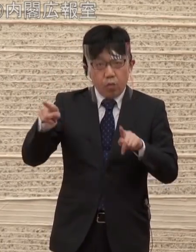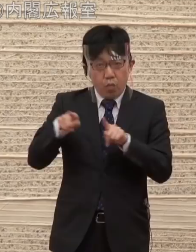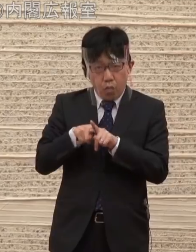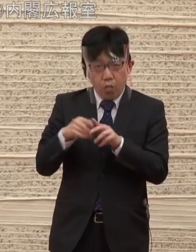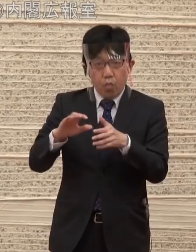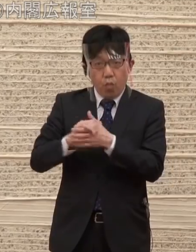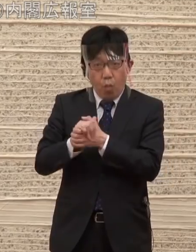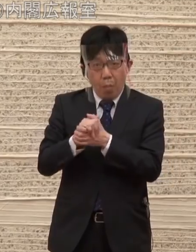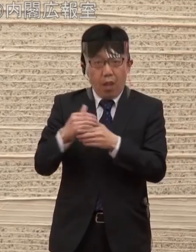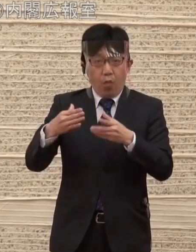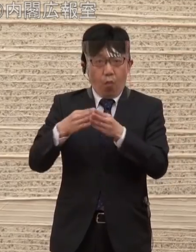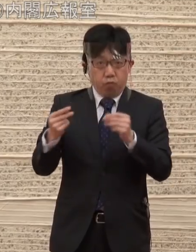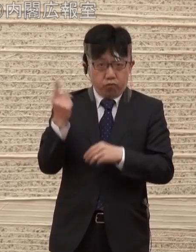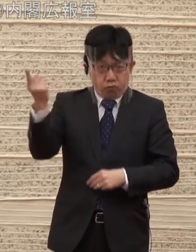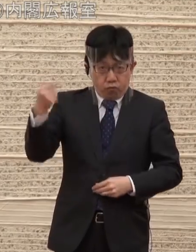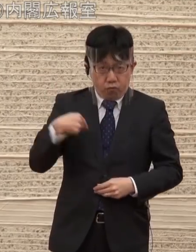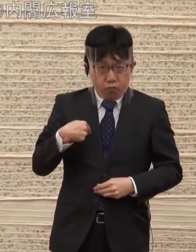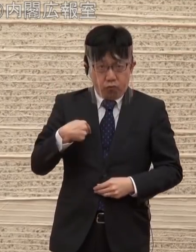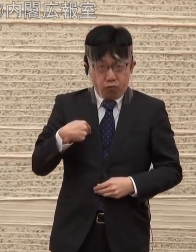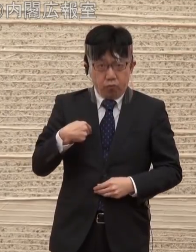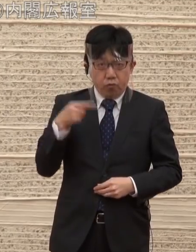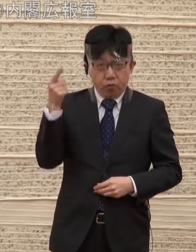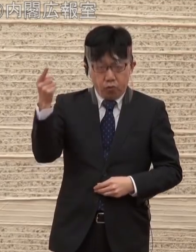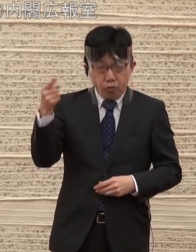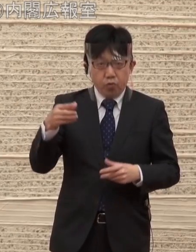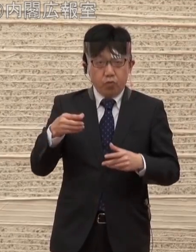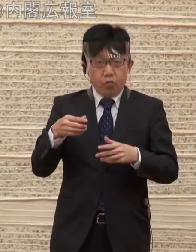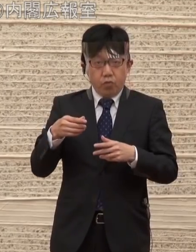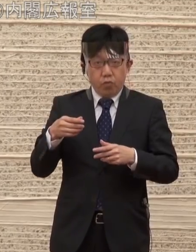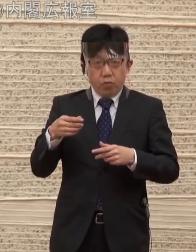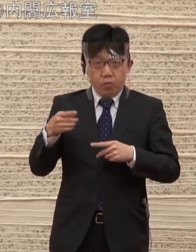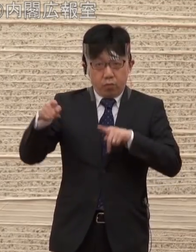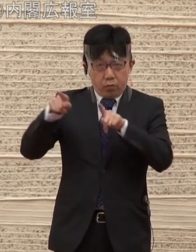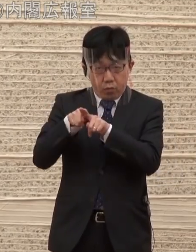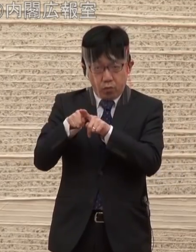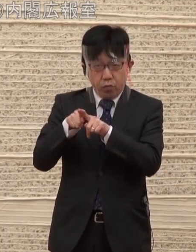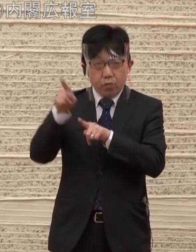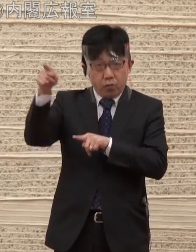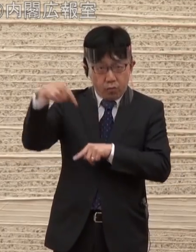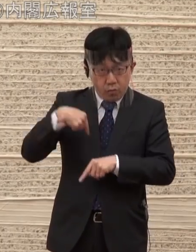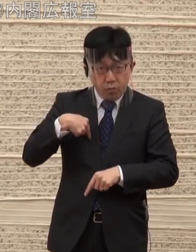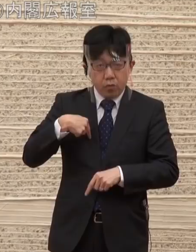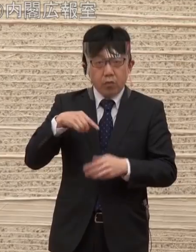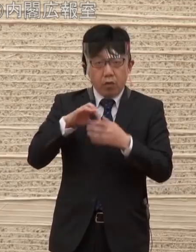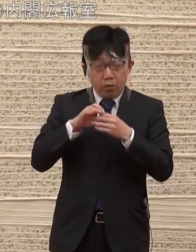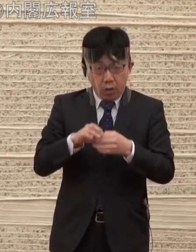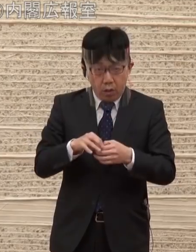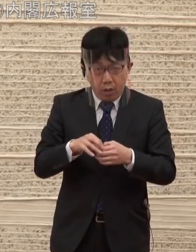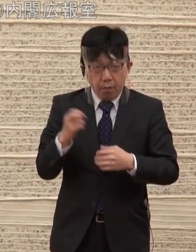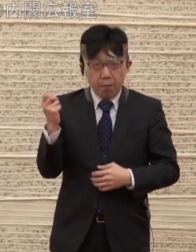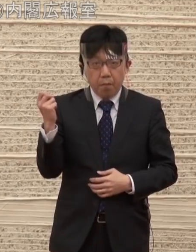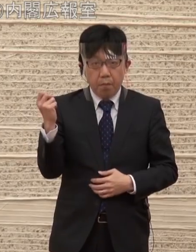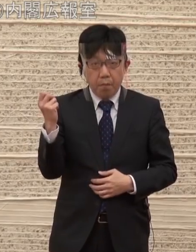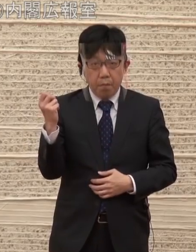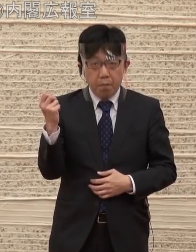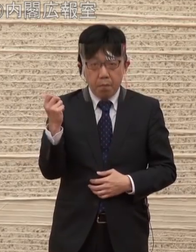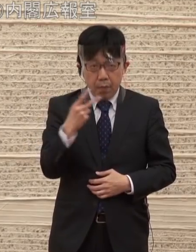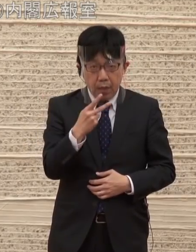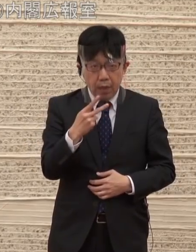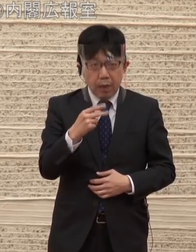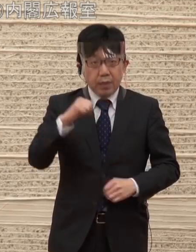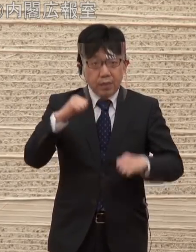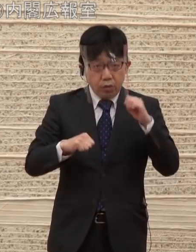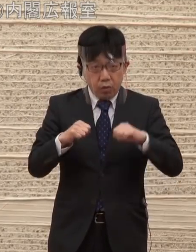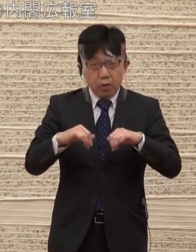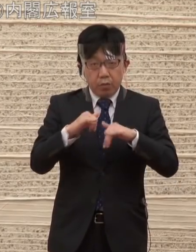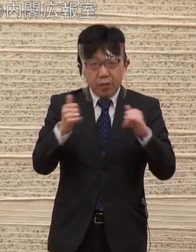ありますから日本は透明国としてですねこのまた中や民主主義は